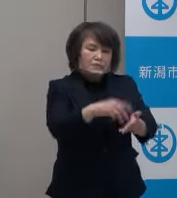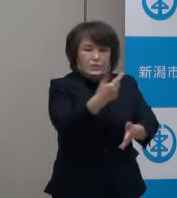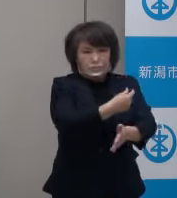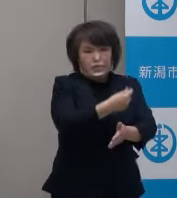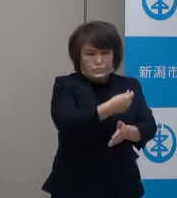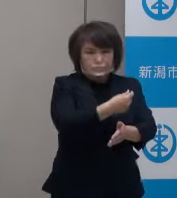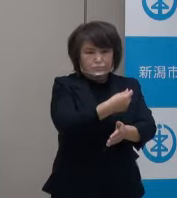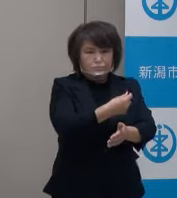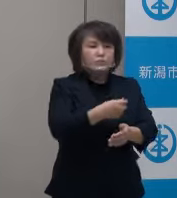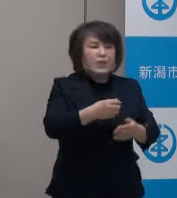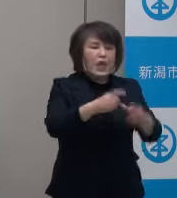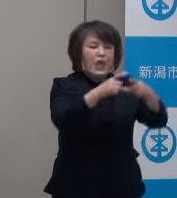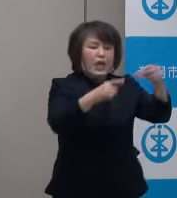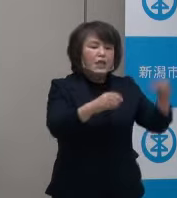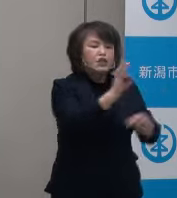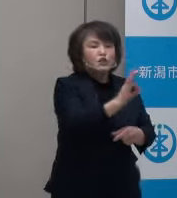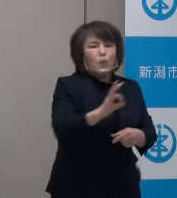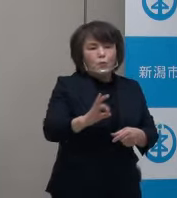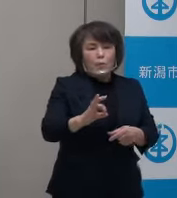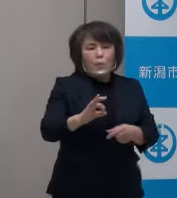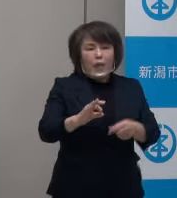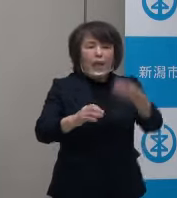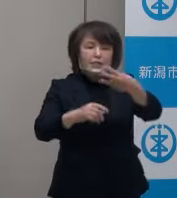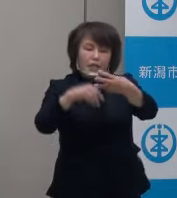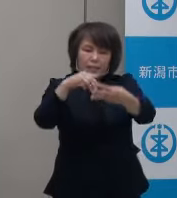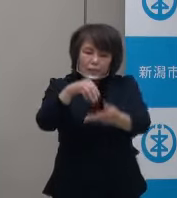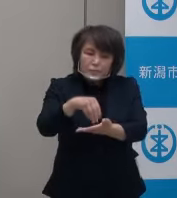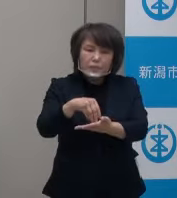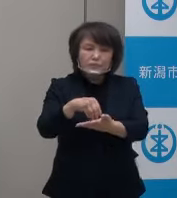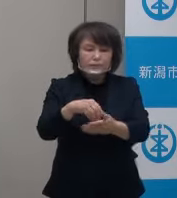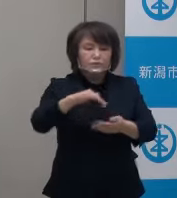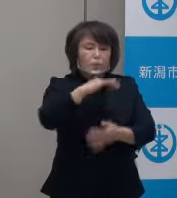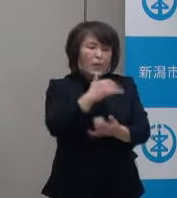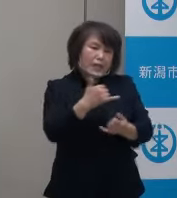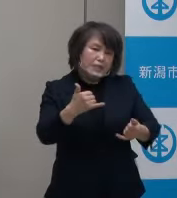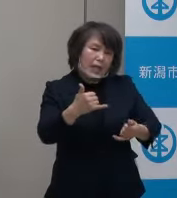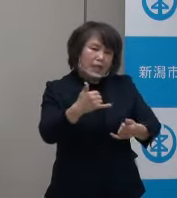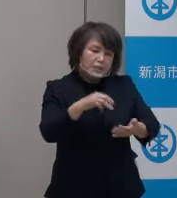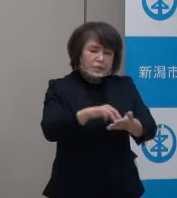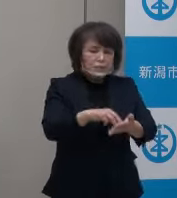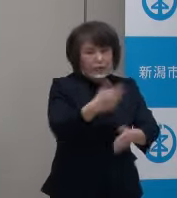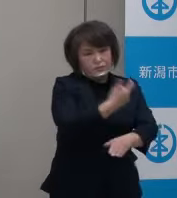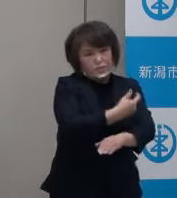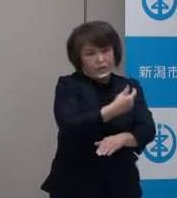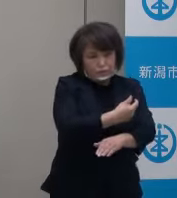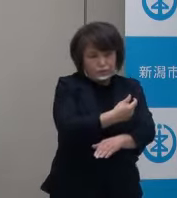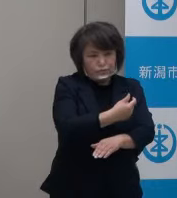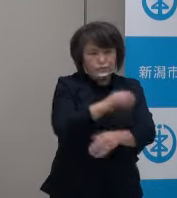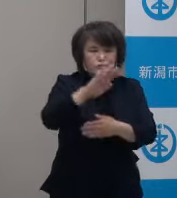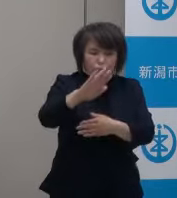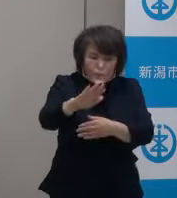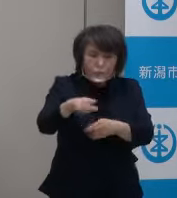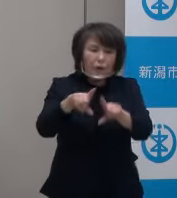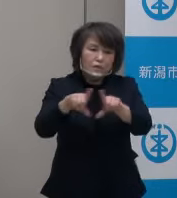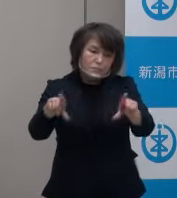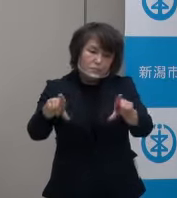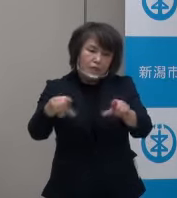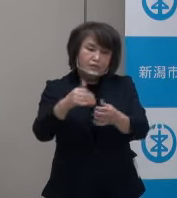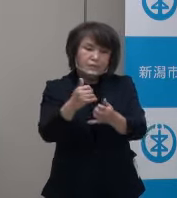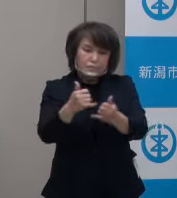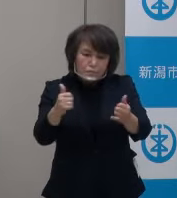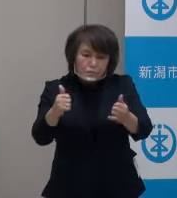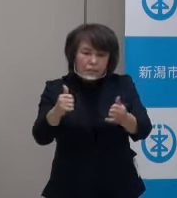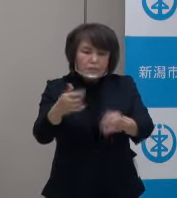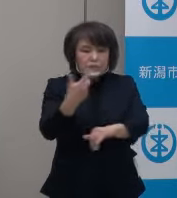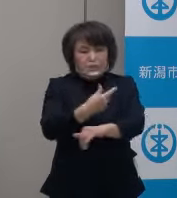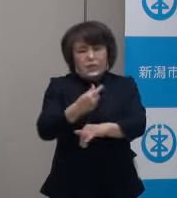が3月末以降、高齢者に対して接種を開始、その後その他の一般の方々に対し